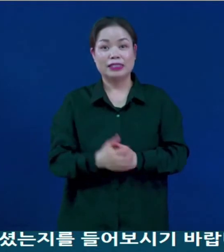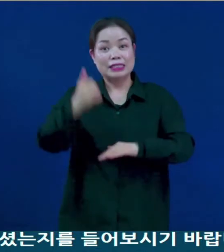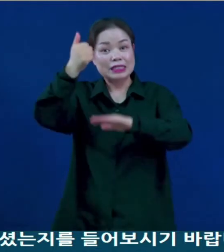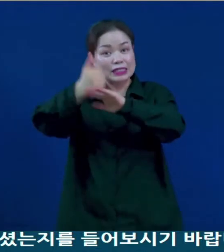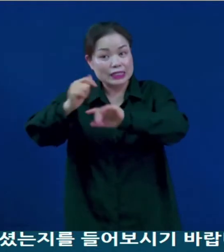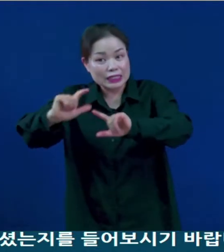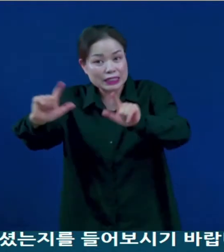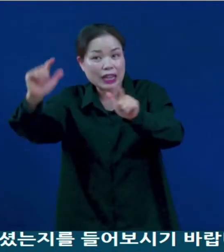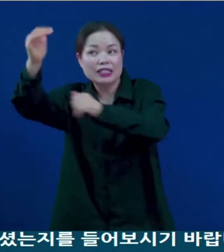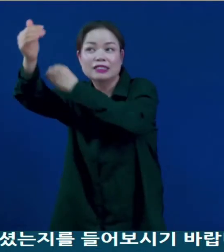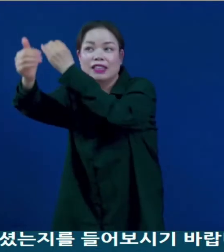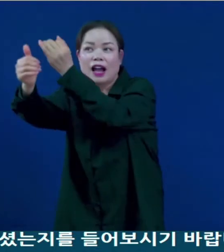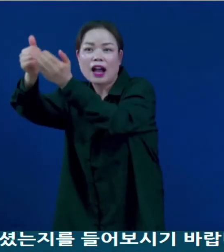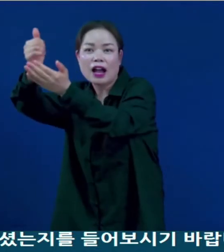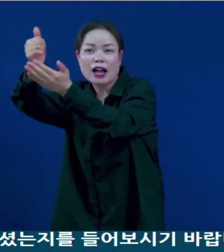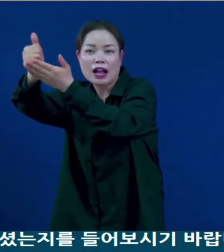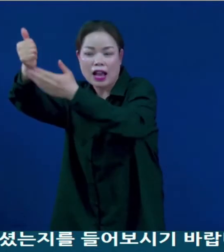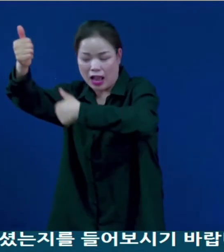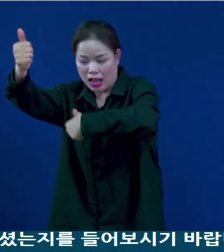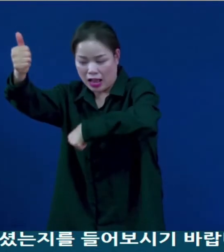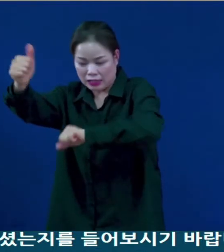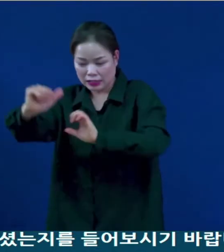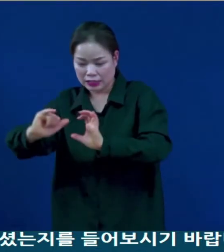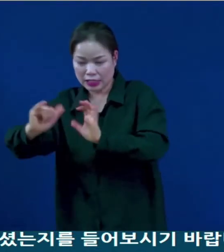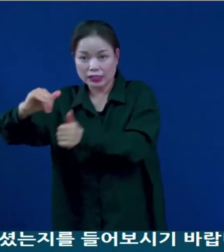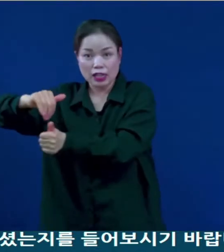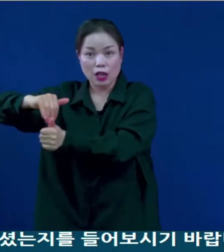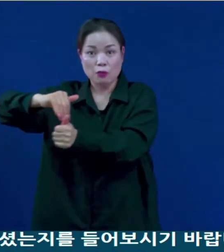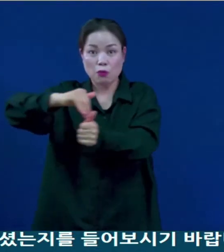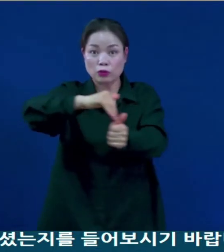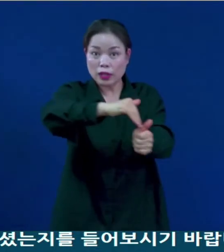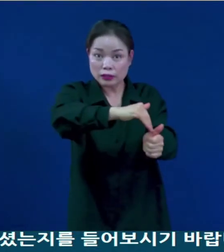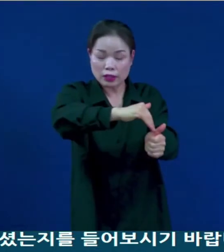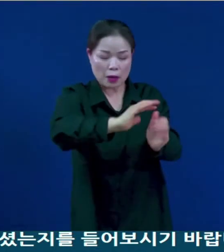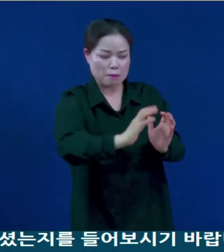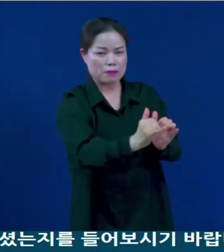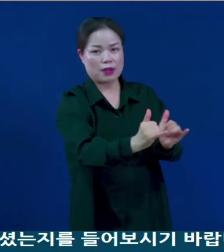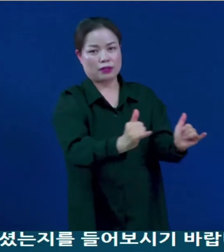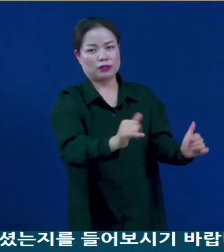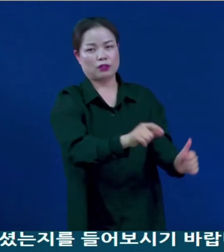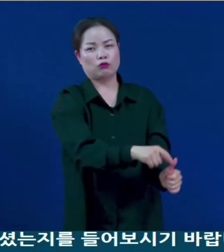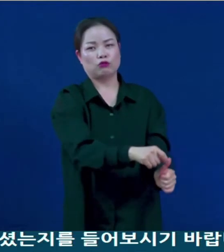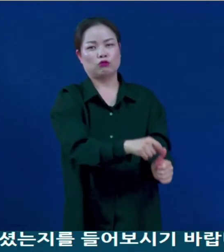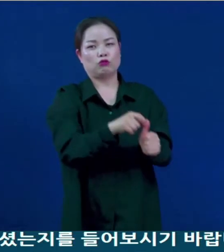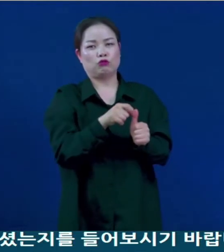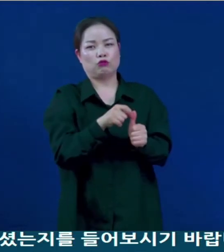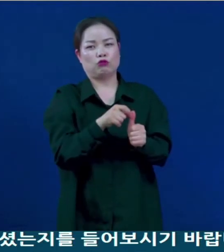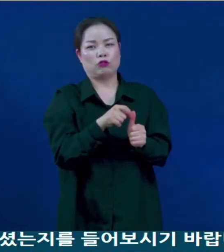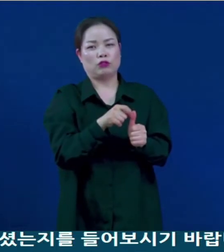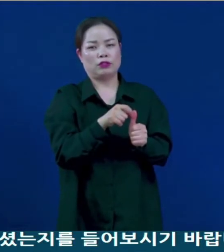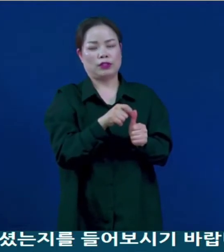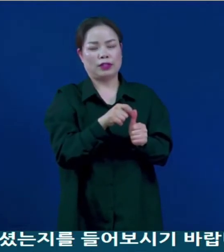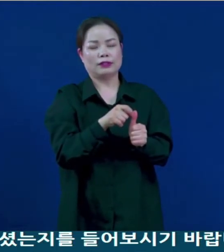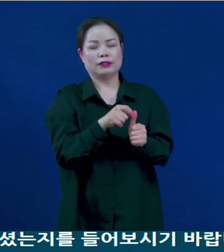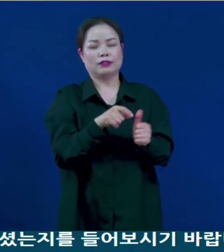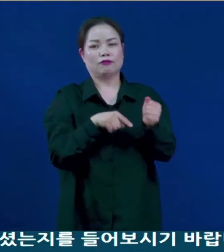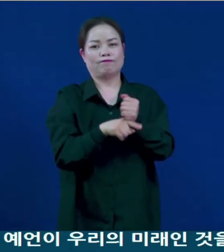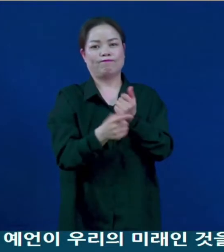끝날은 하나님이 그의 아들을 세상에 보내셔서 백성을 구속하시는 날을